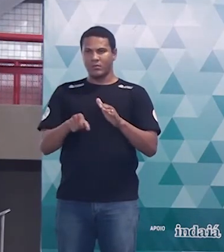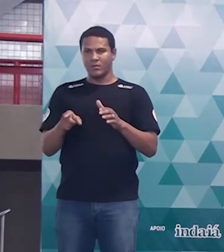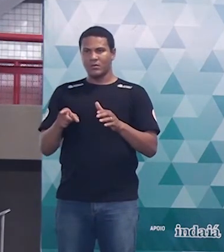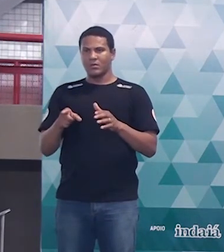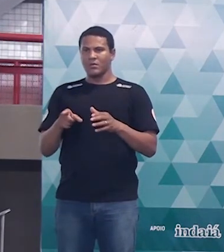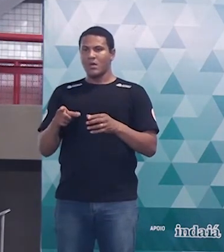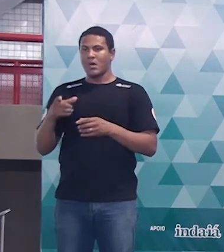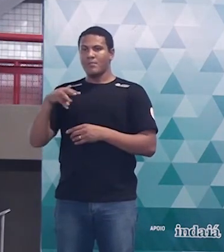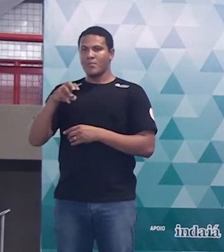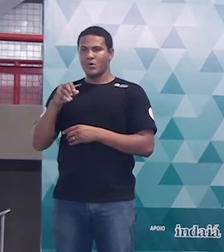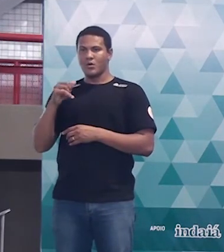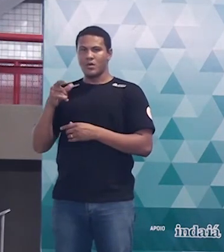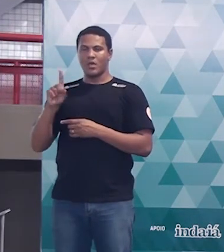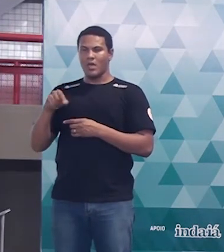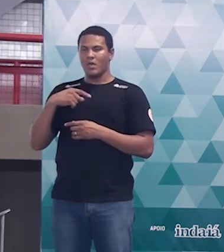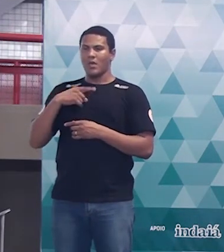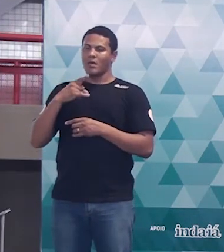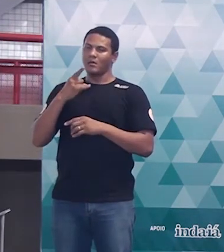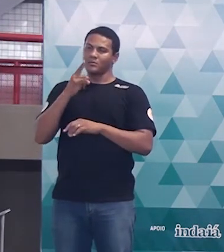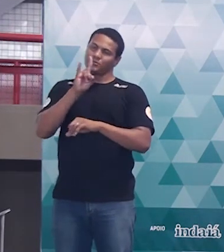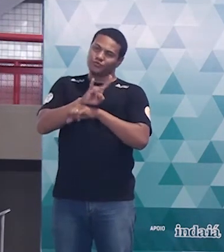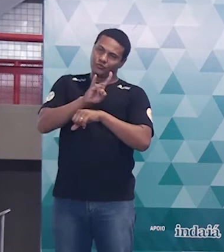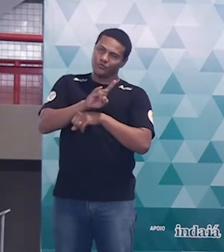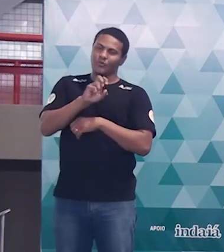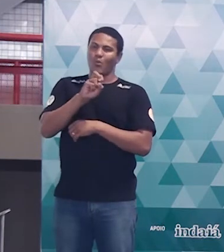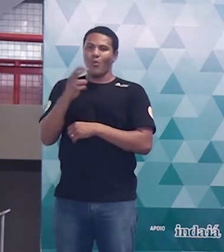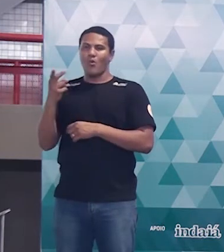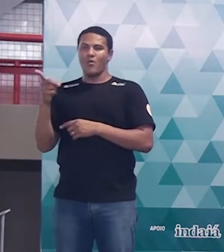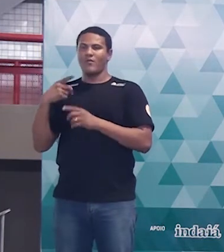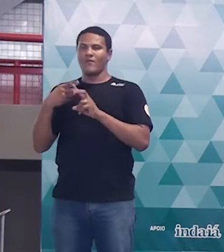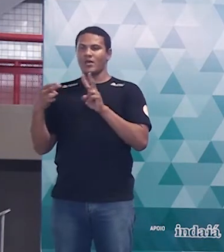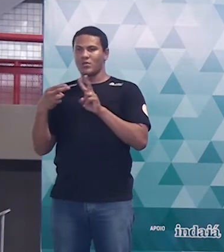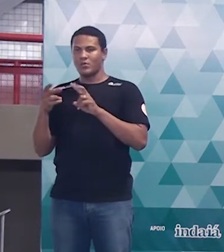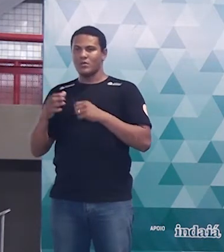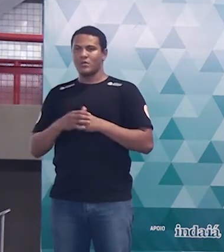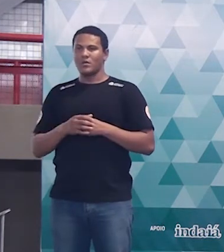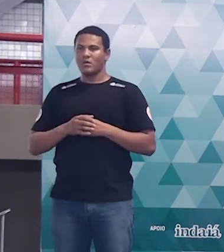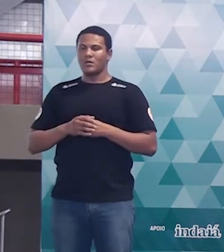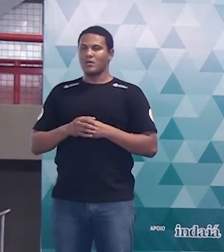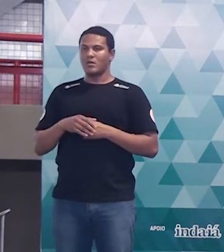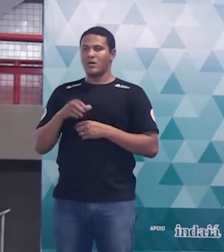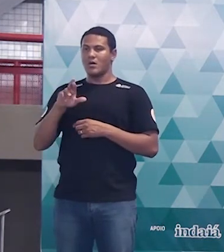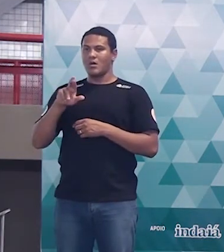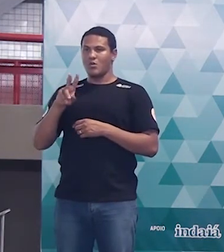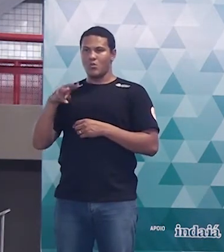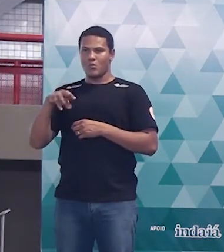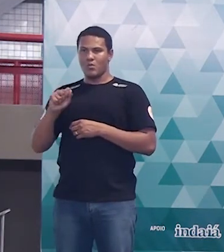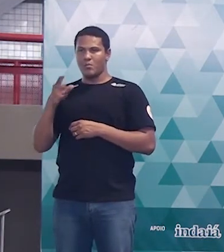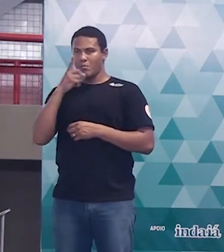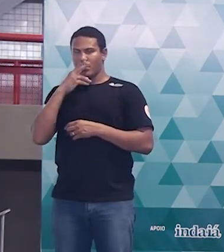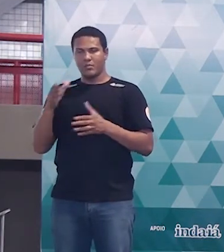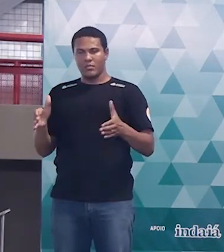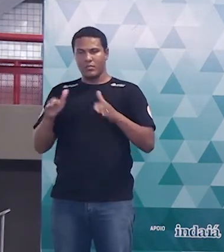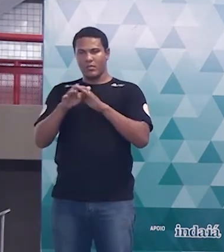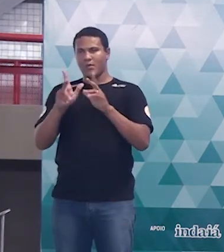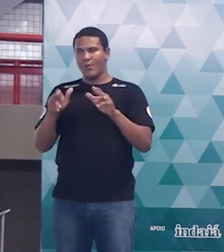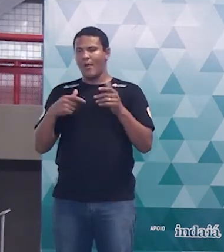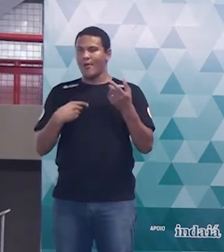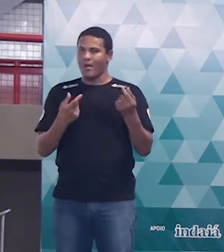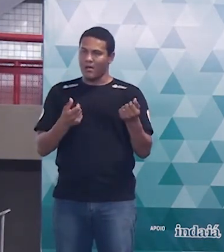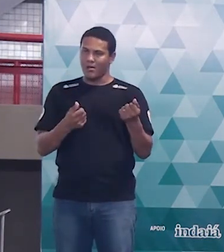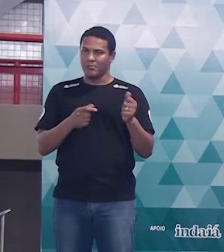de chifre ou é de verdura. E ruma é igual ao item A. Então, por eliminação, é o item